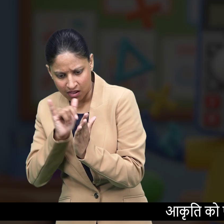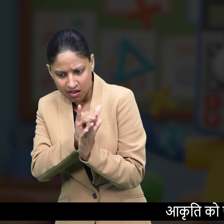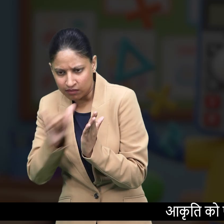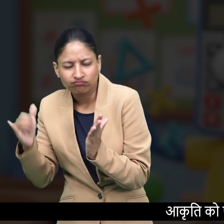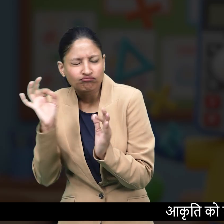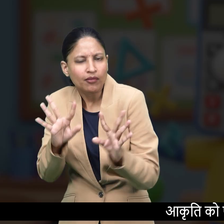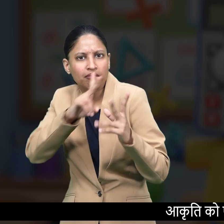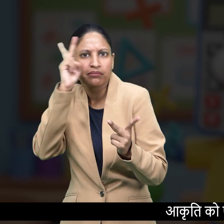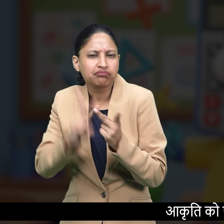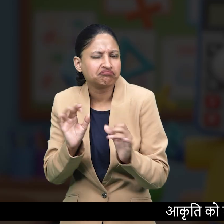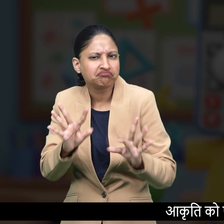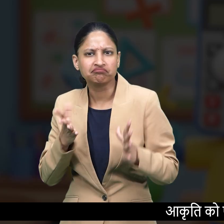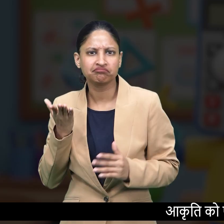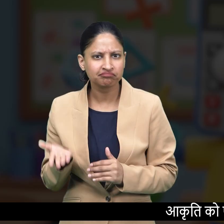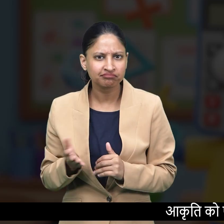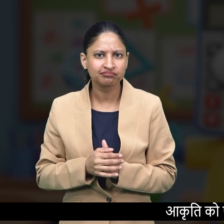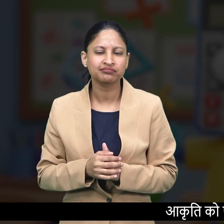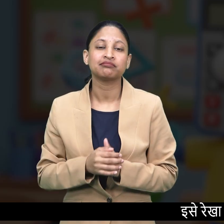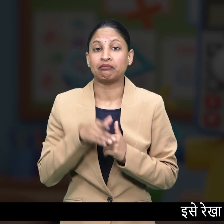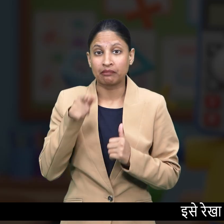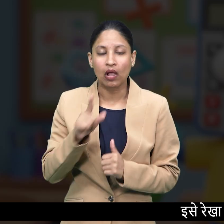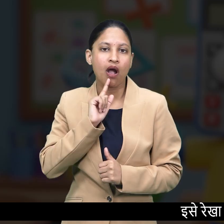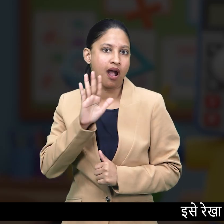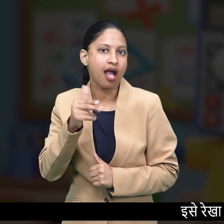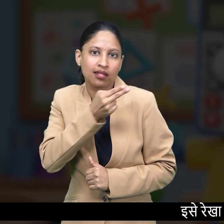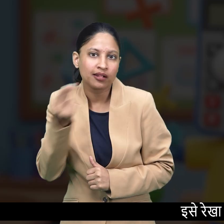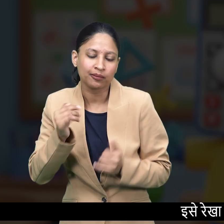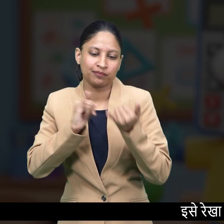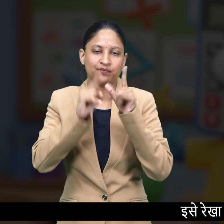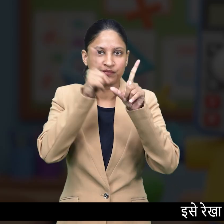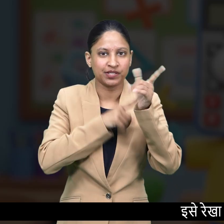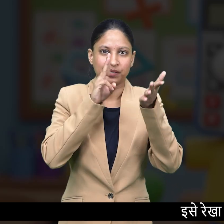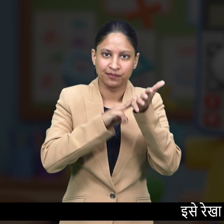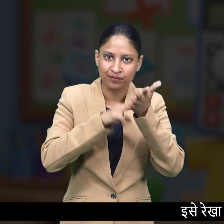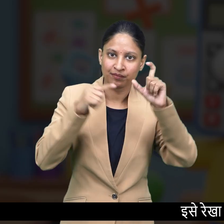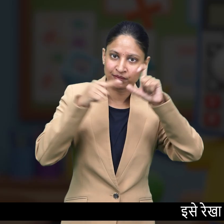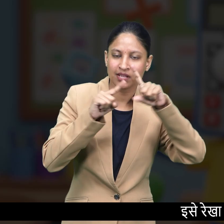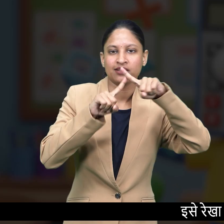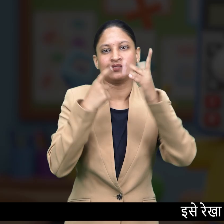आकृति को पूर्णतः संपूर्ण करते हैं। इसे रेखा समरूपता कहते हैं।